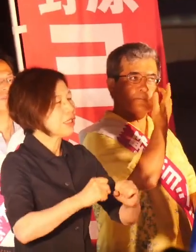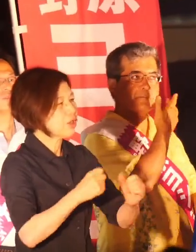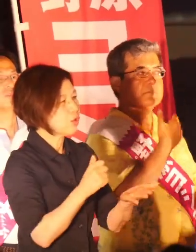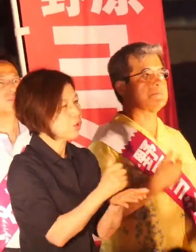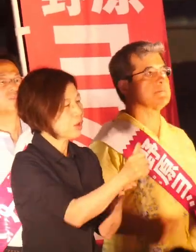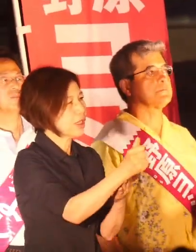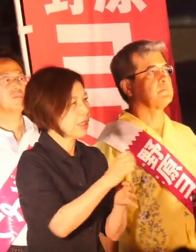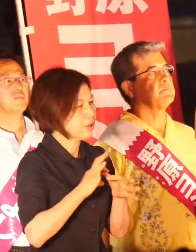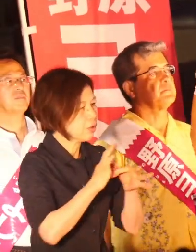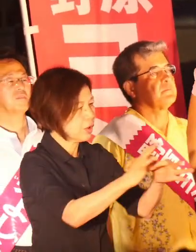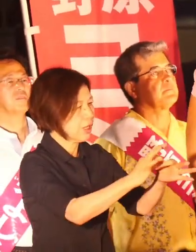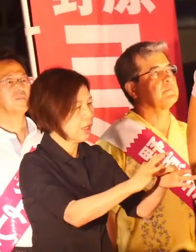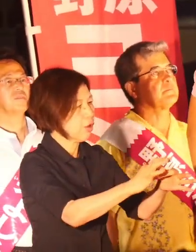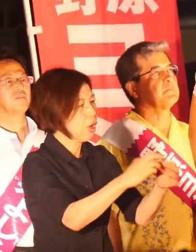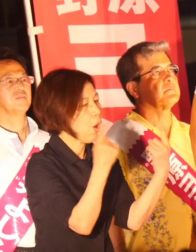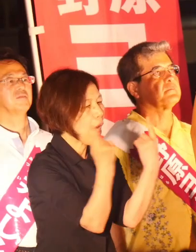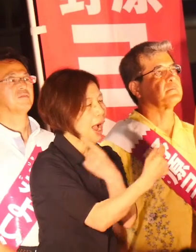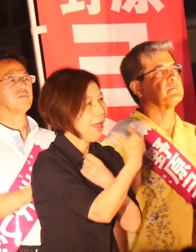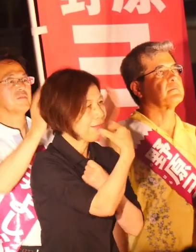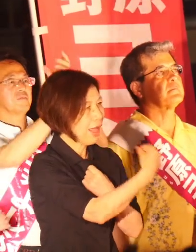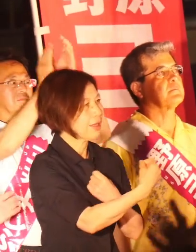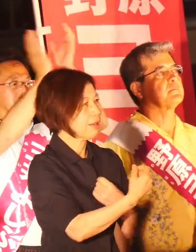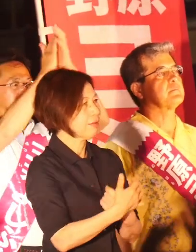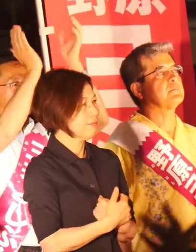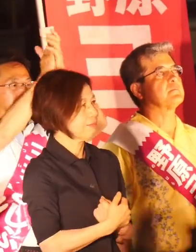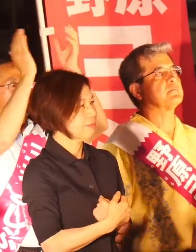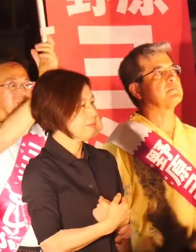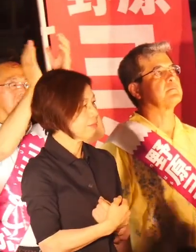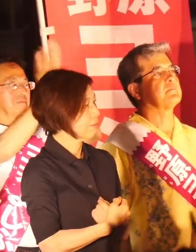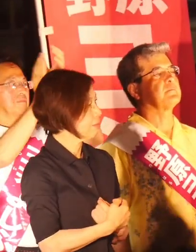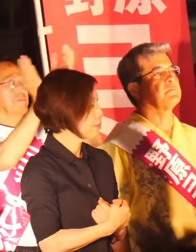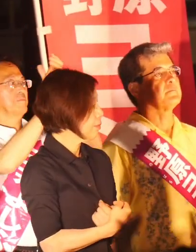る。これを変えたいんですよ。